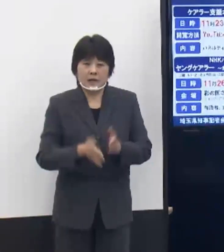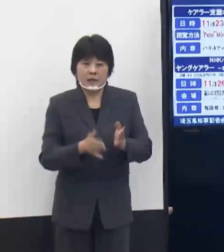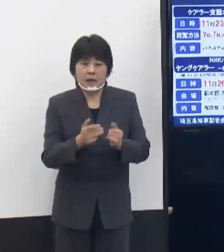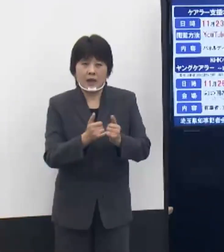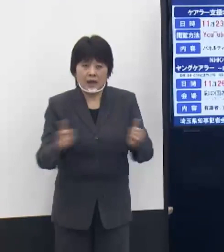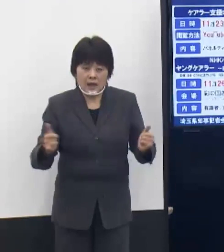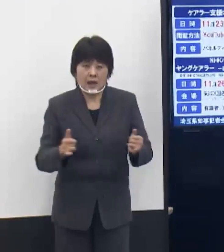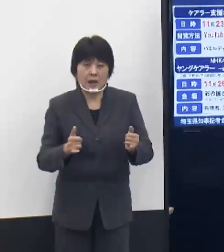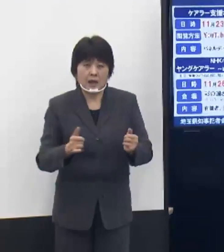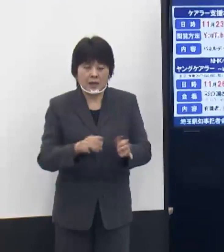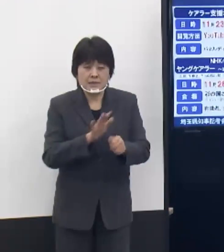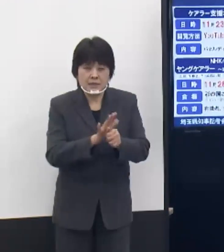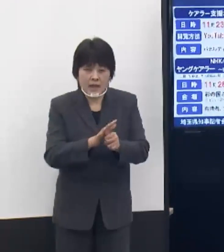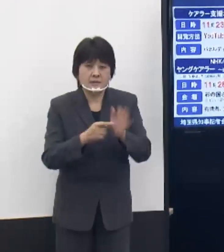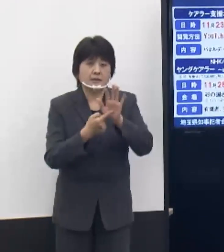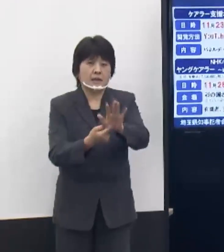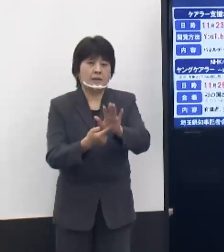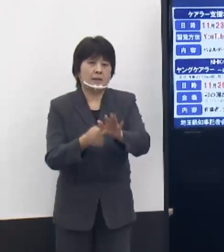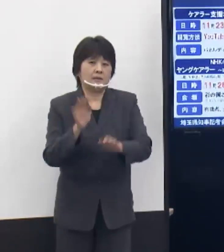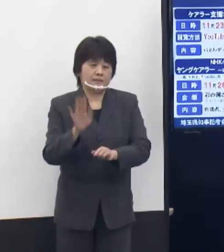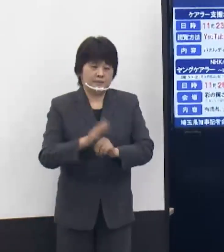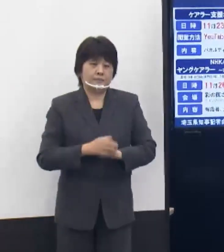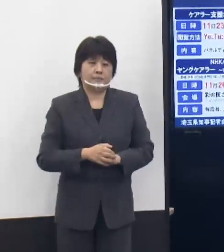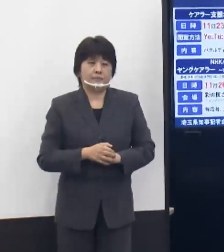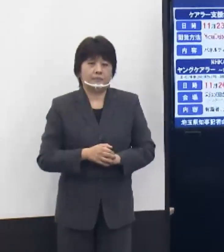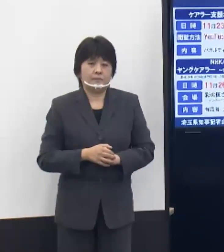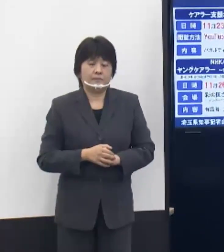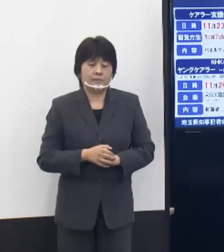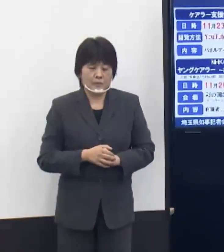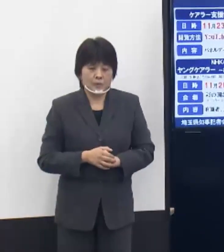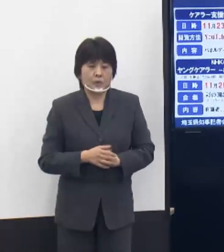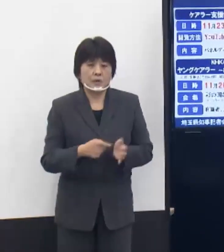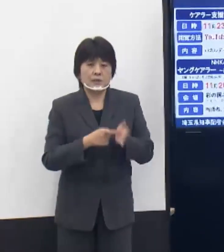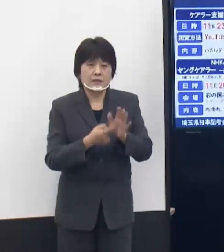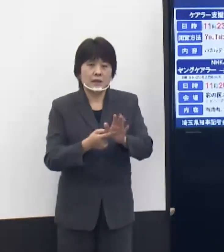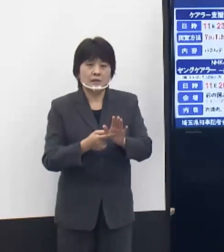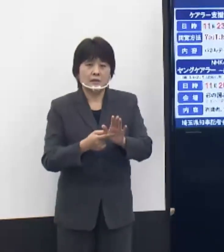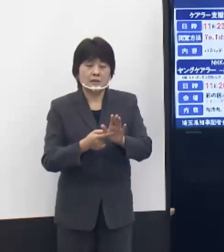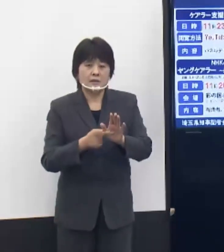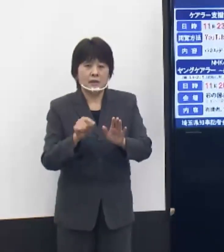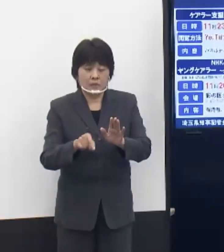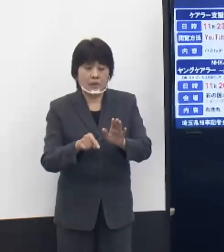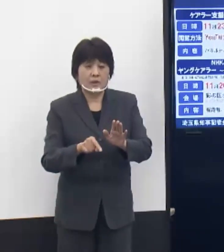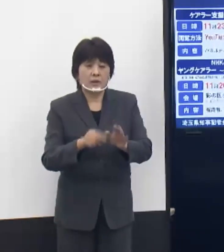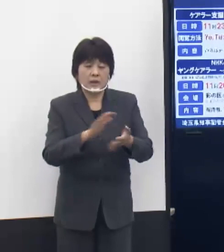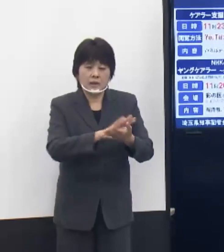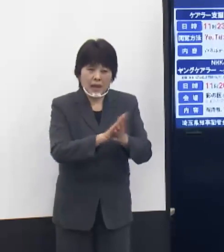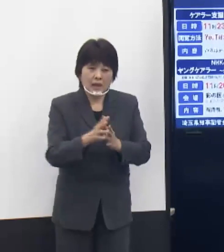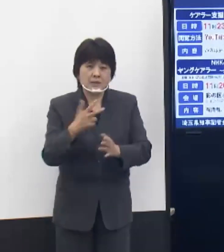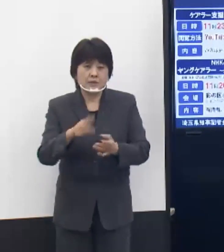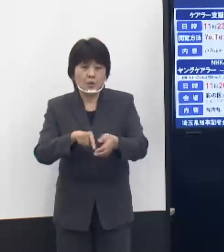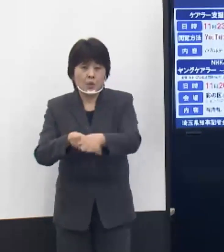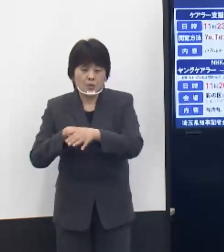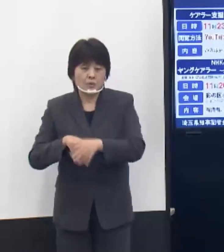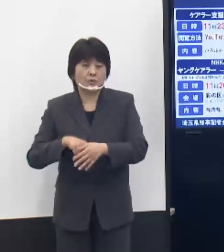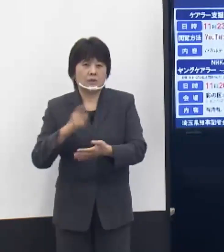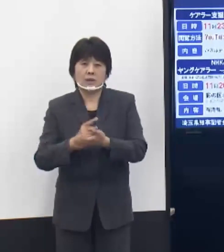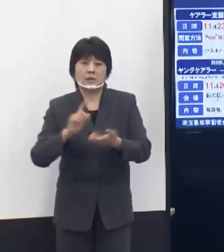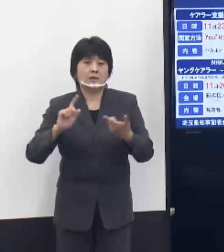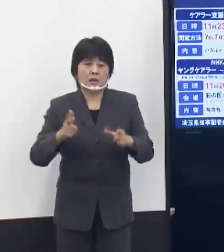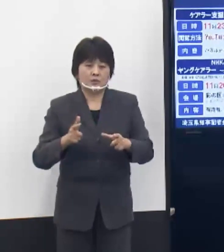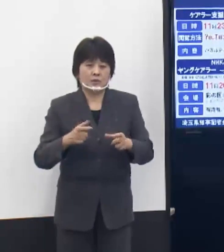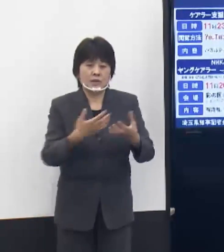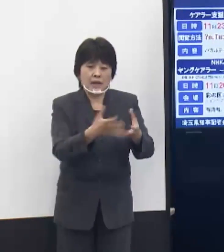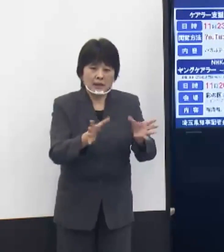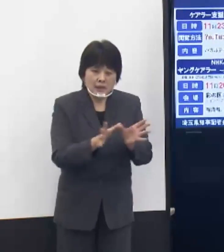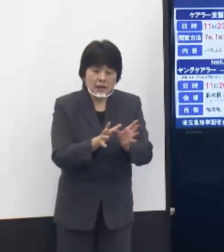支援宣言であります。ケアラー支援宣言については、県や市町村だけではなくて、団体や企